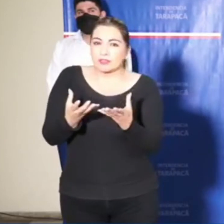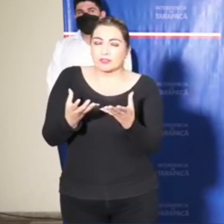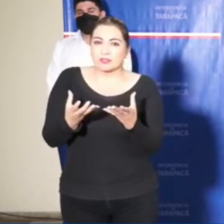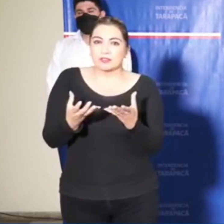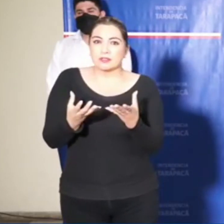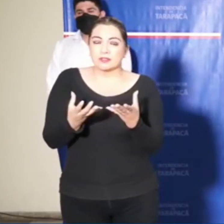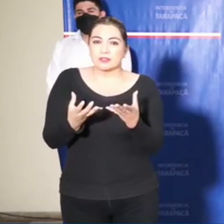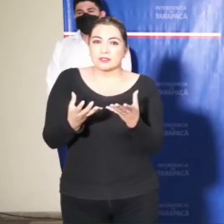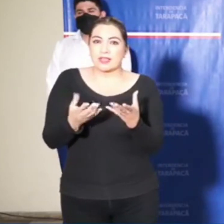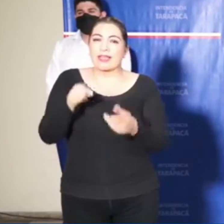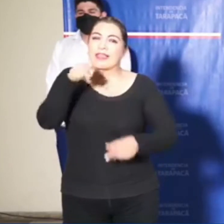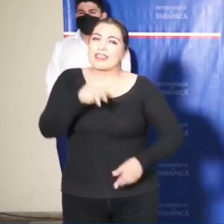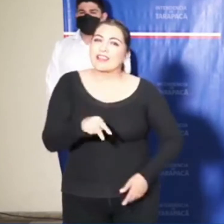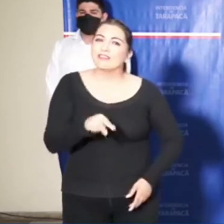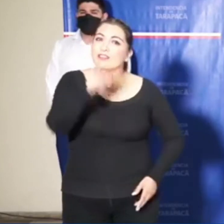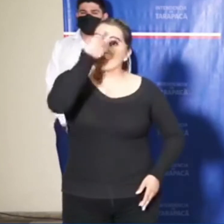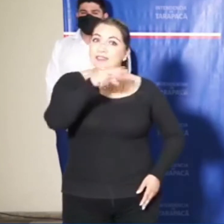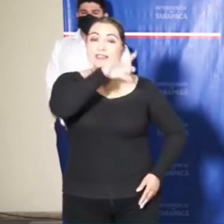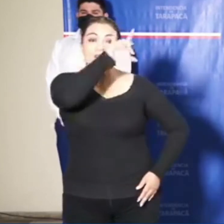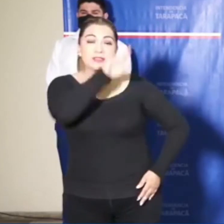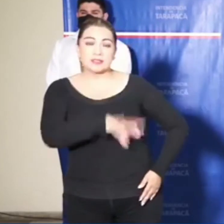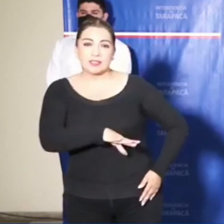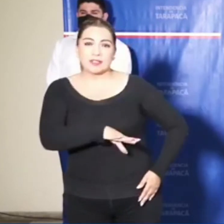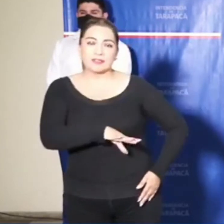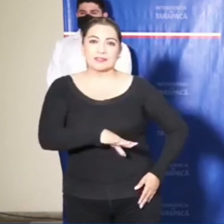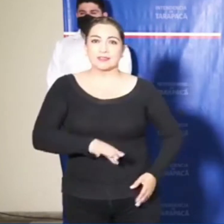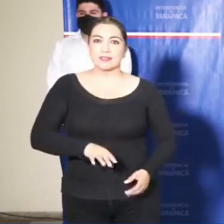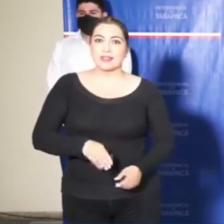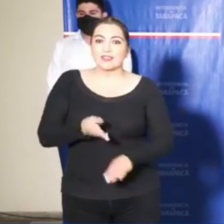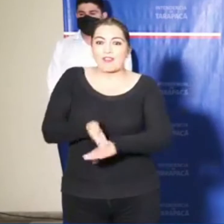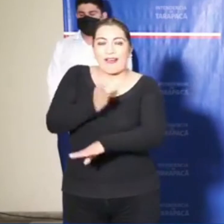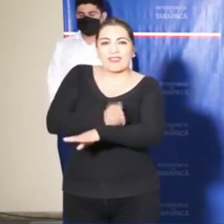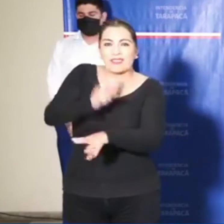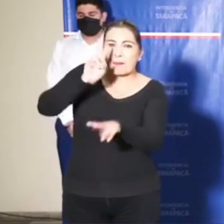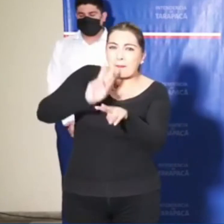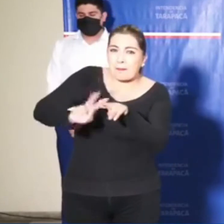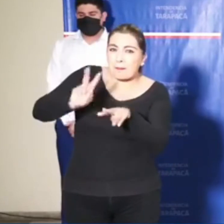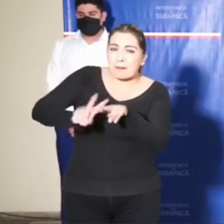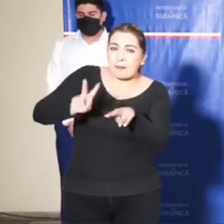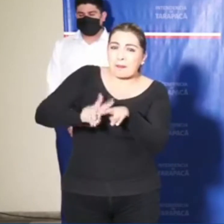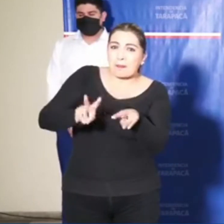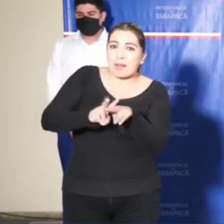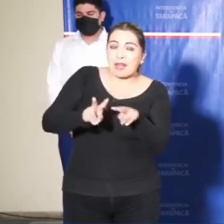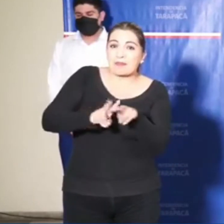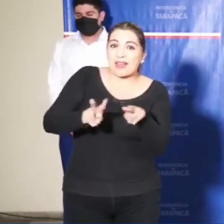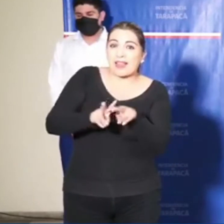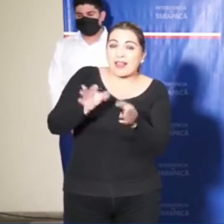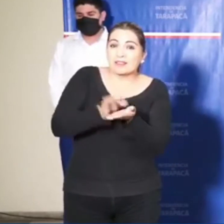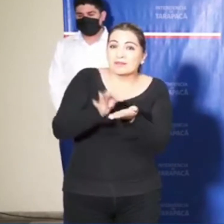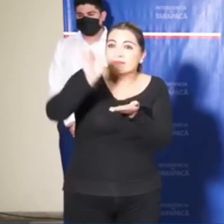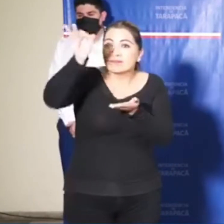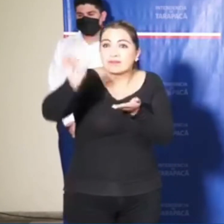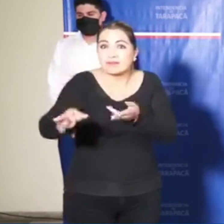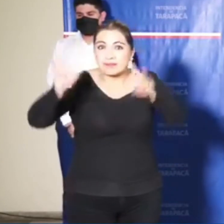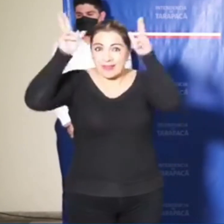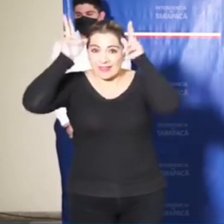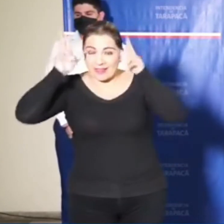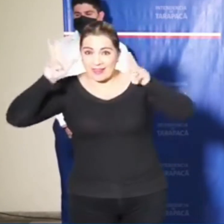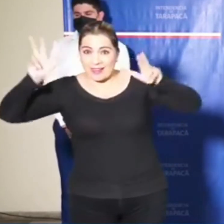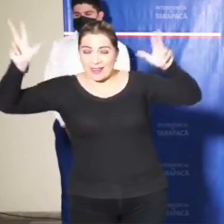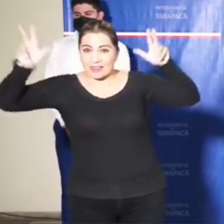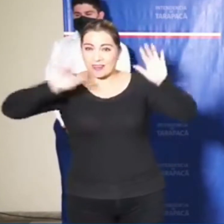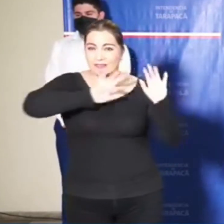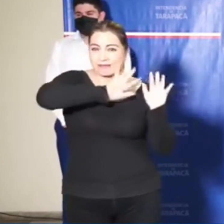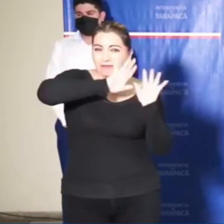quienes en todo este norte de Chile comenzábamos a prepararnos para subir al santuario de la Virgen del Carmen en